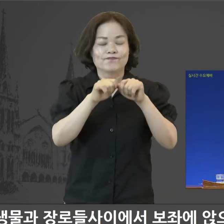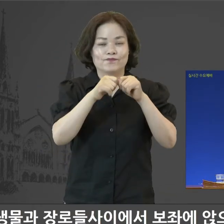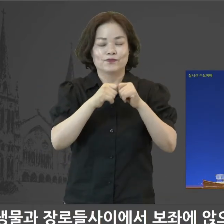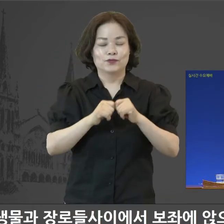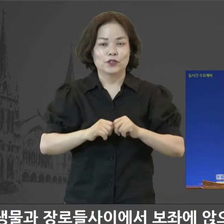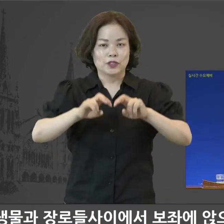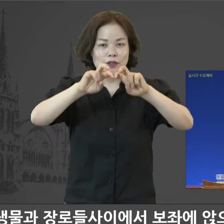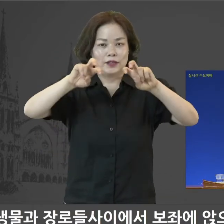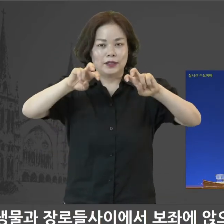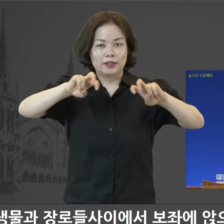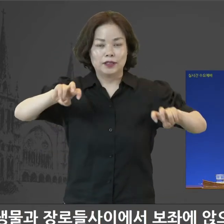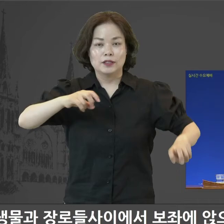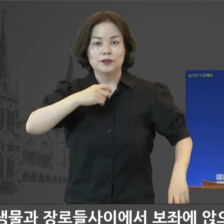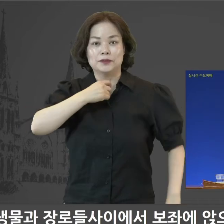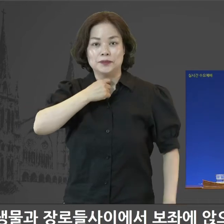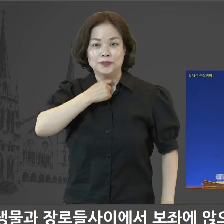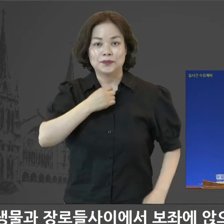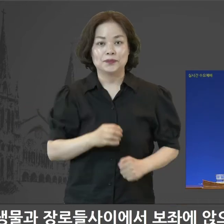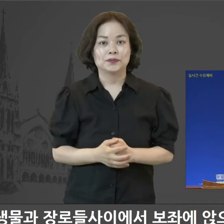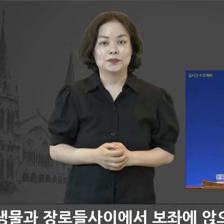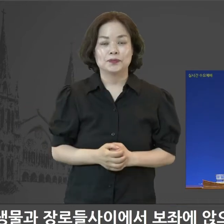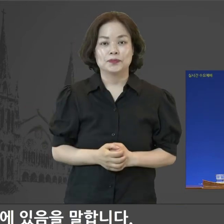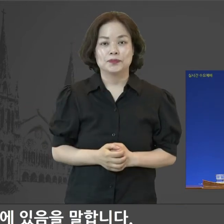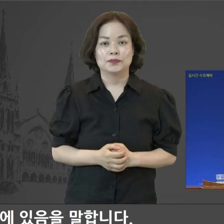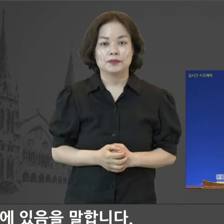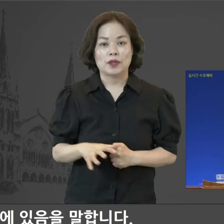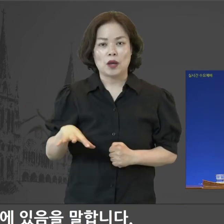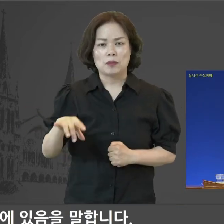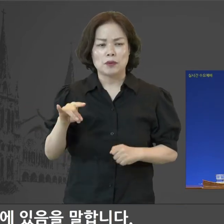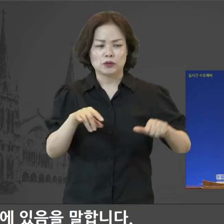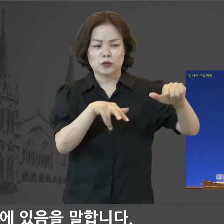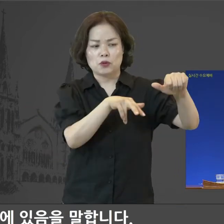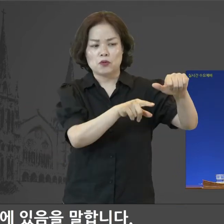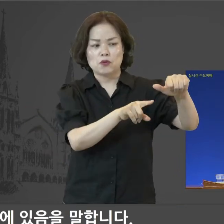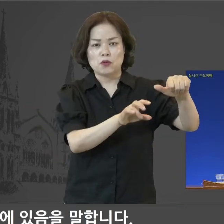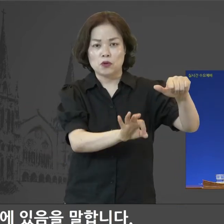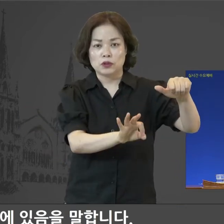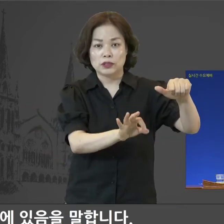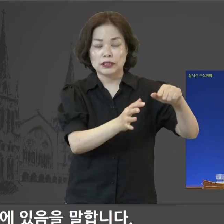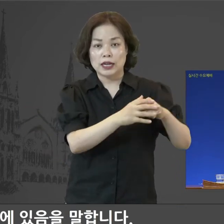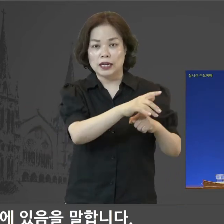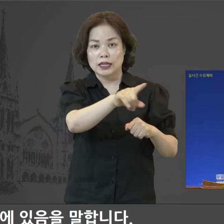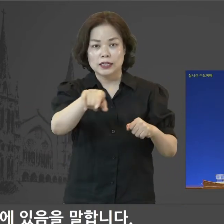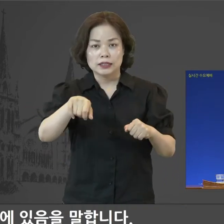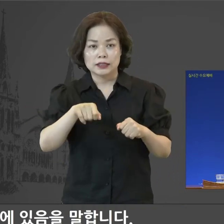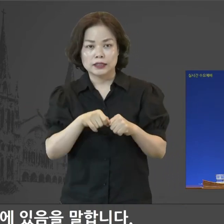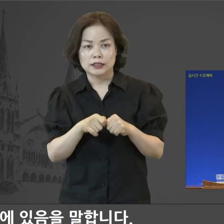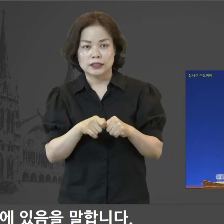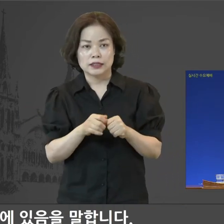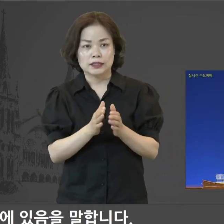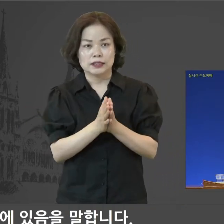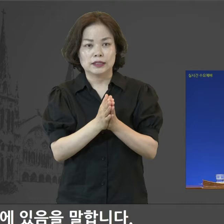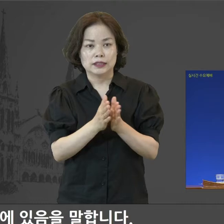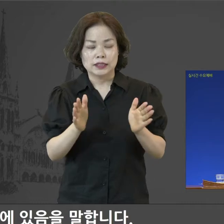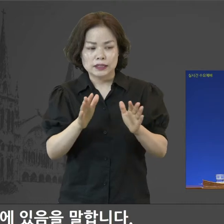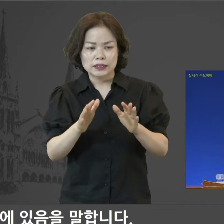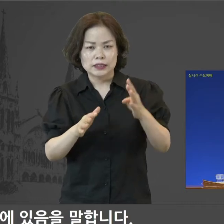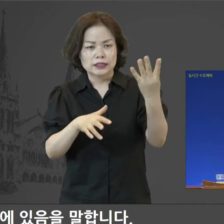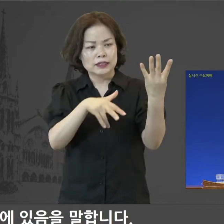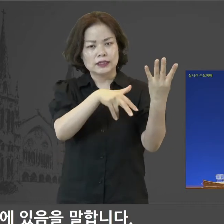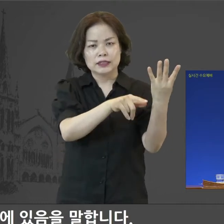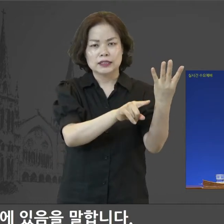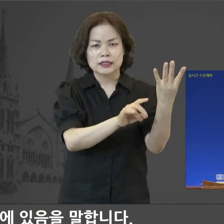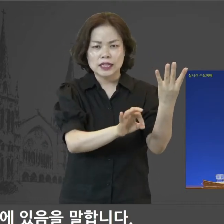구체적으로 살펴보도록 하겠습니다. 먼저 5장에서는 이제 시야의 전환이 딱 발생을 합니다.